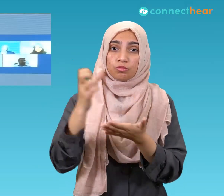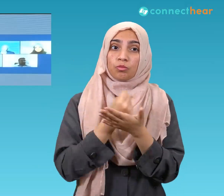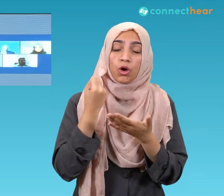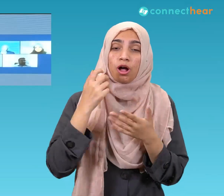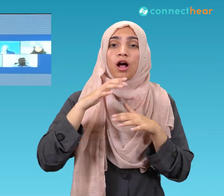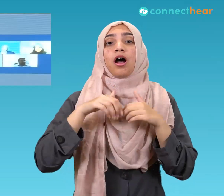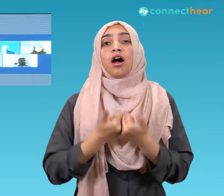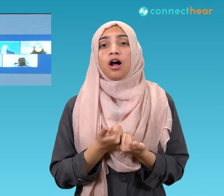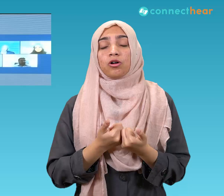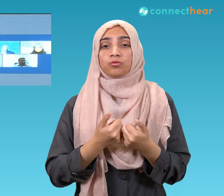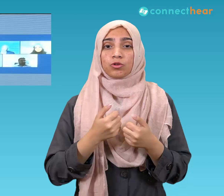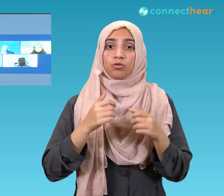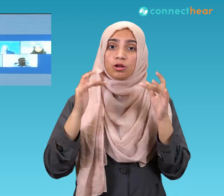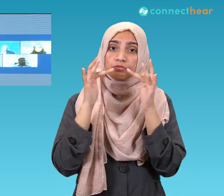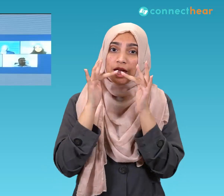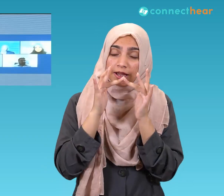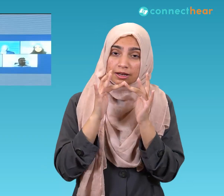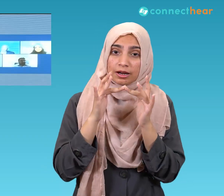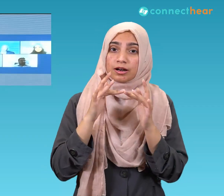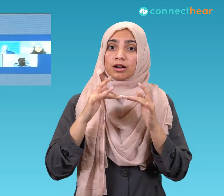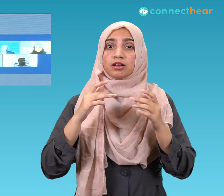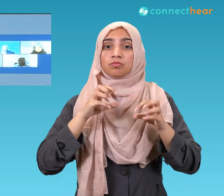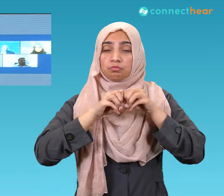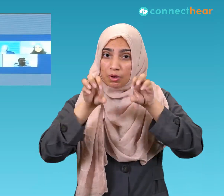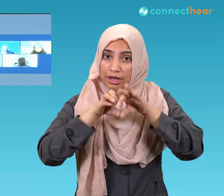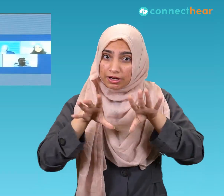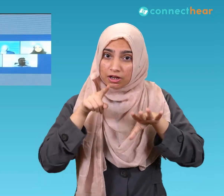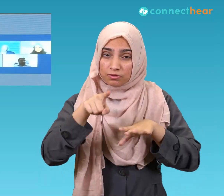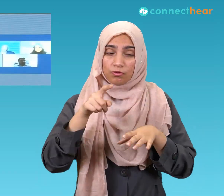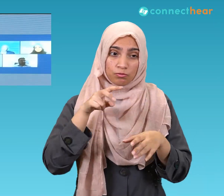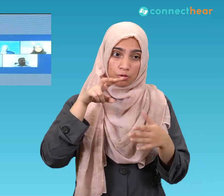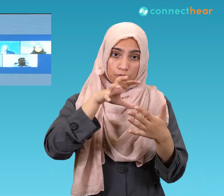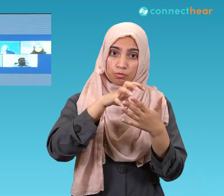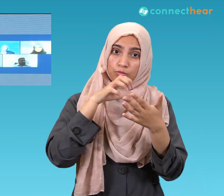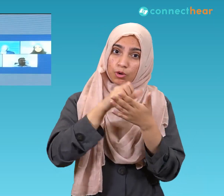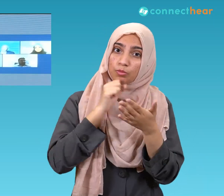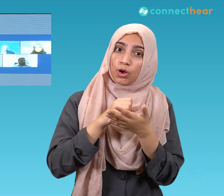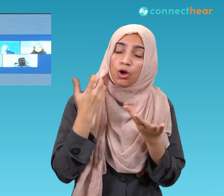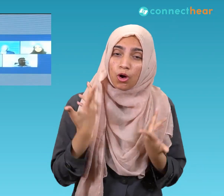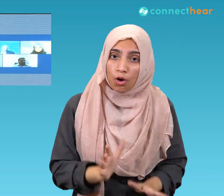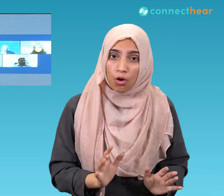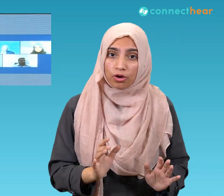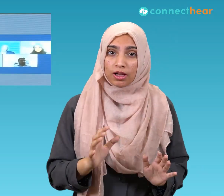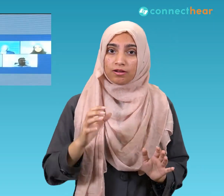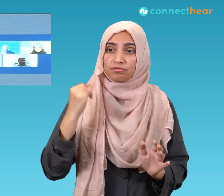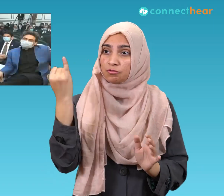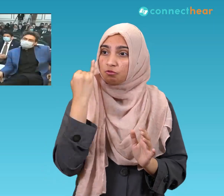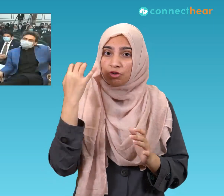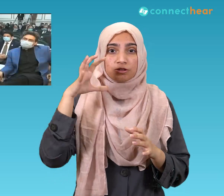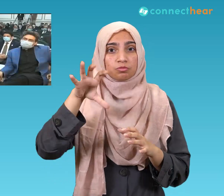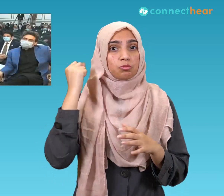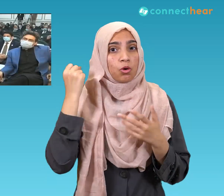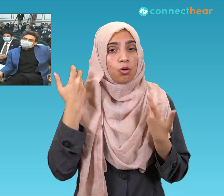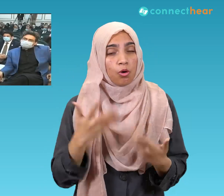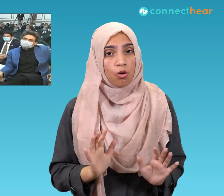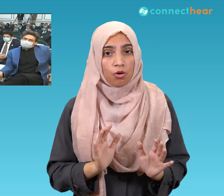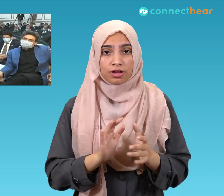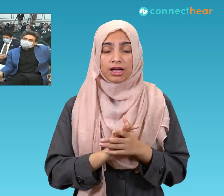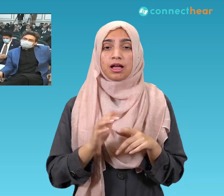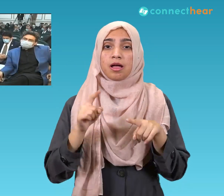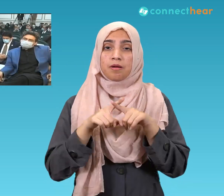لیکن الیکٹرانک میڈیا سے نہیں پک کیا. تو آپ کو ایک بڑی انوویٹیو الیکٹرانک میڈیا کی کیمپین کرنی پڑے گی. اور